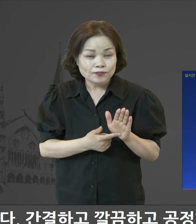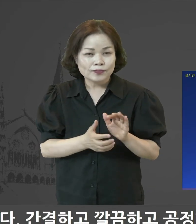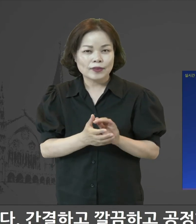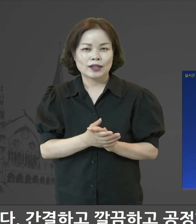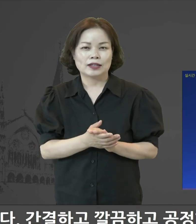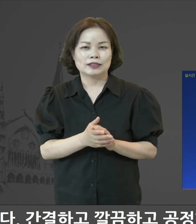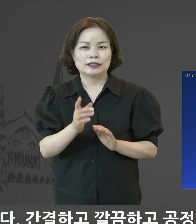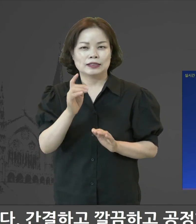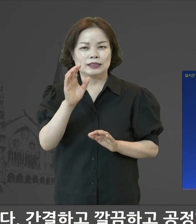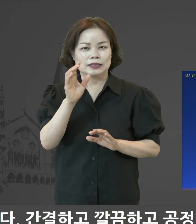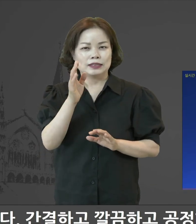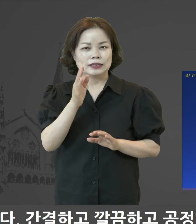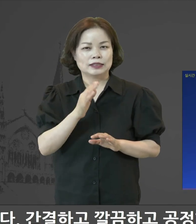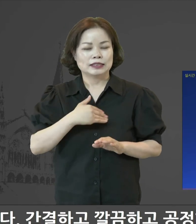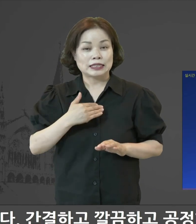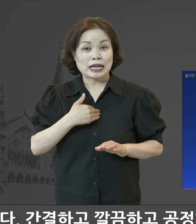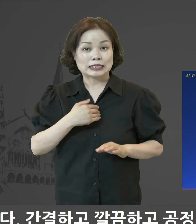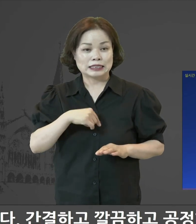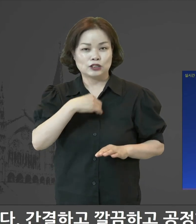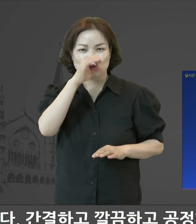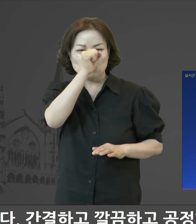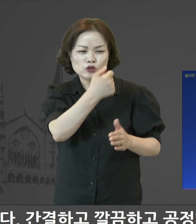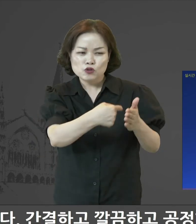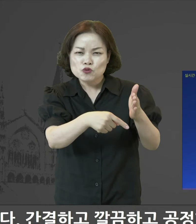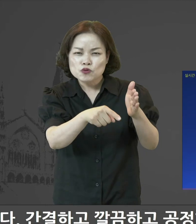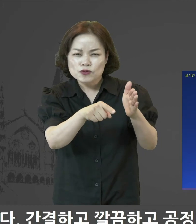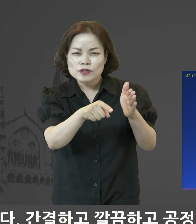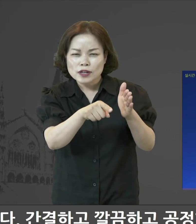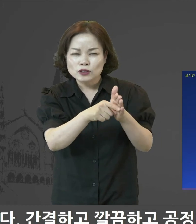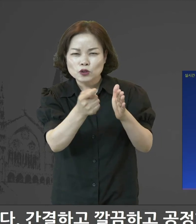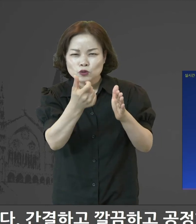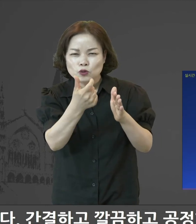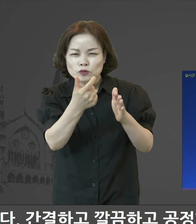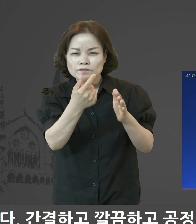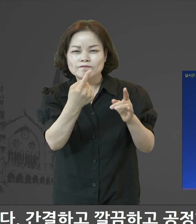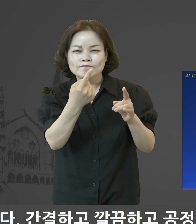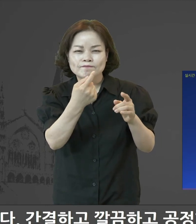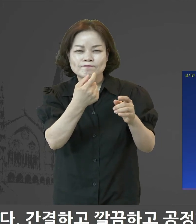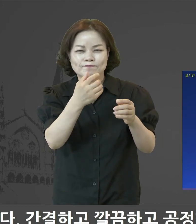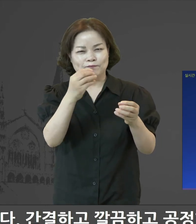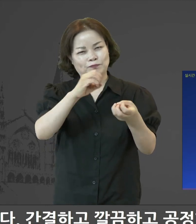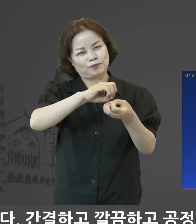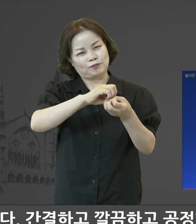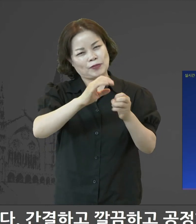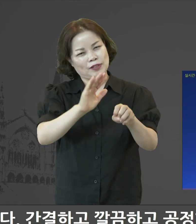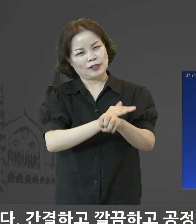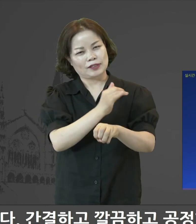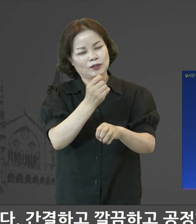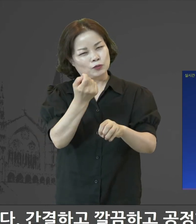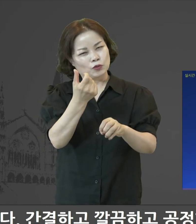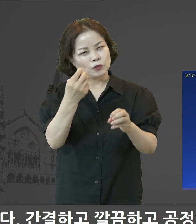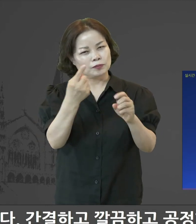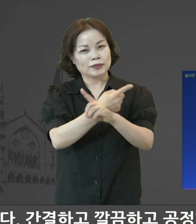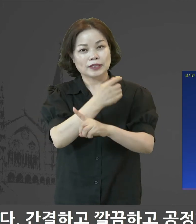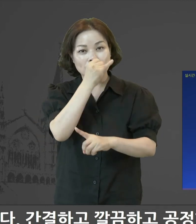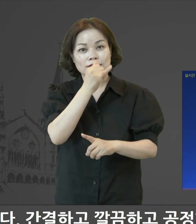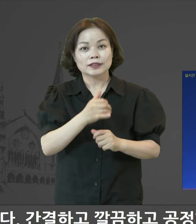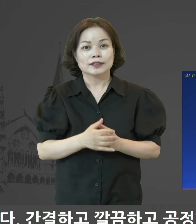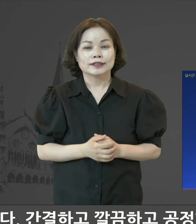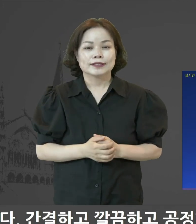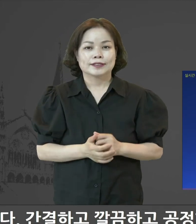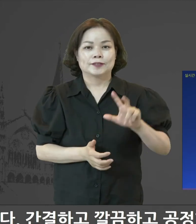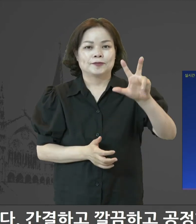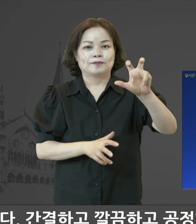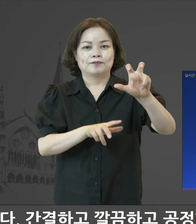사실을 조금 자기 편하게 왜곡한 부분이 있습니다. 그것까지 보시면 우리가 좋을 것 같아요. 25절 자, 같이